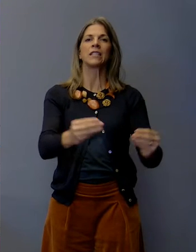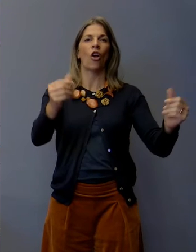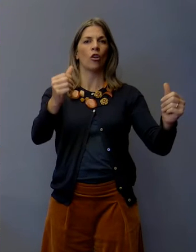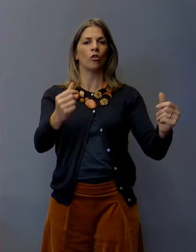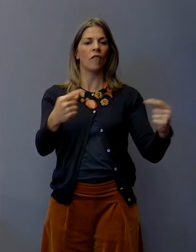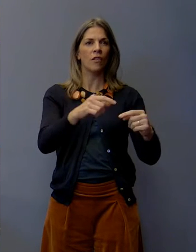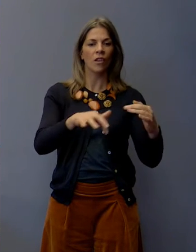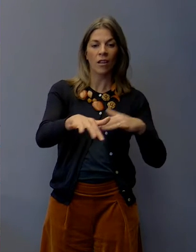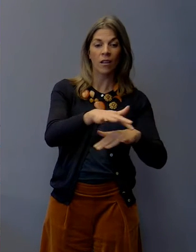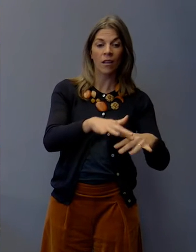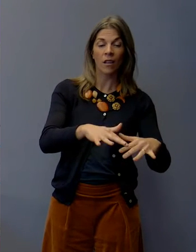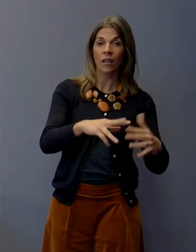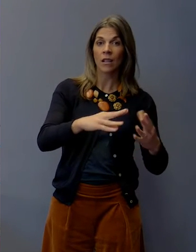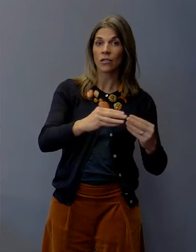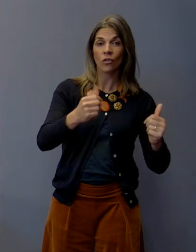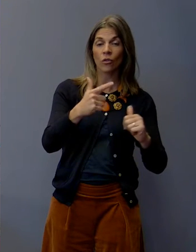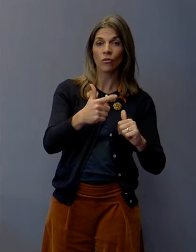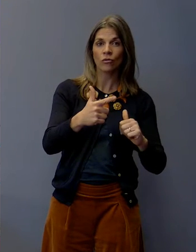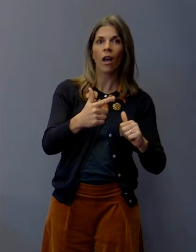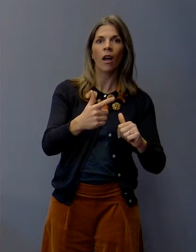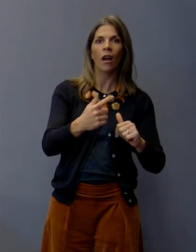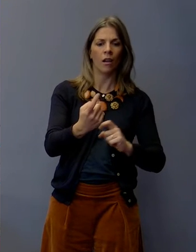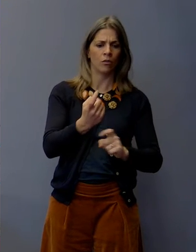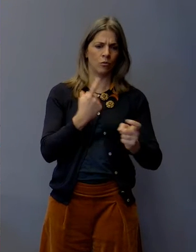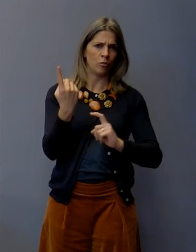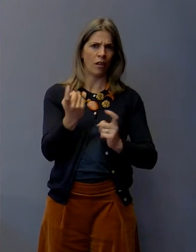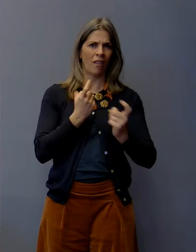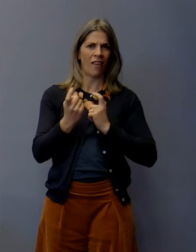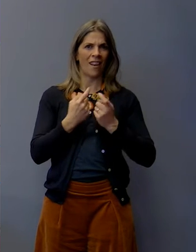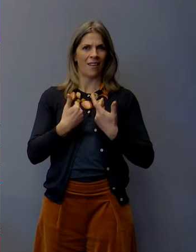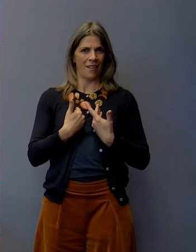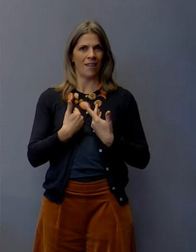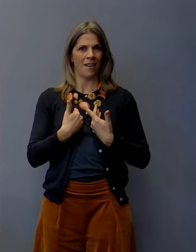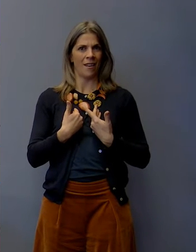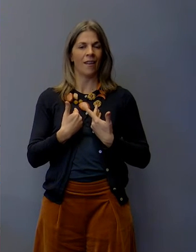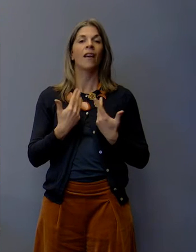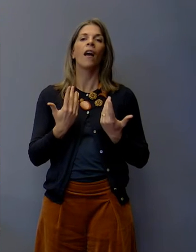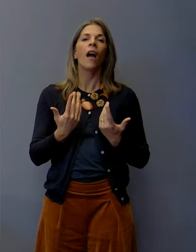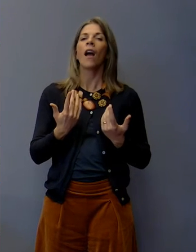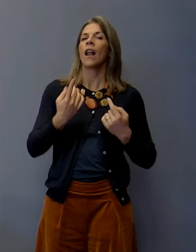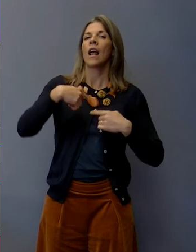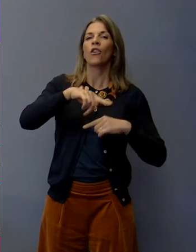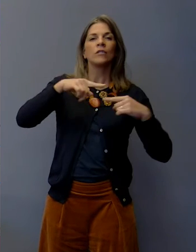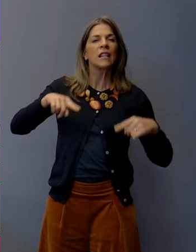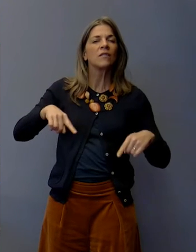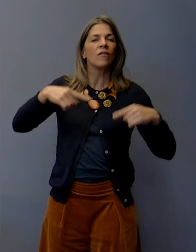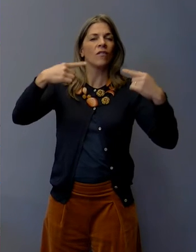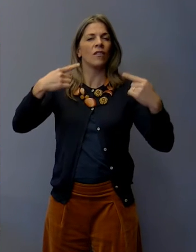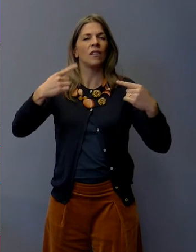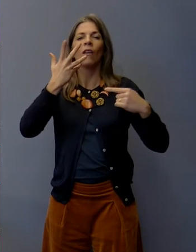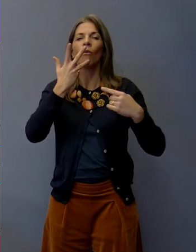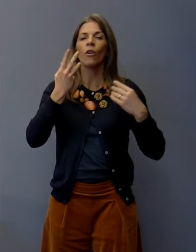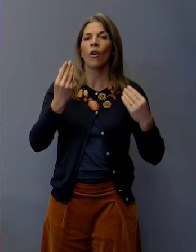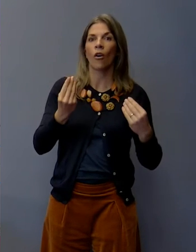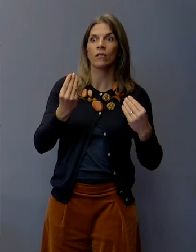un un'occasione persa insomma la vera sfida dal nostro punto di vista era quella di far vivere di dare nuova linfa